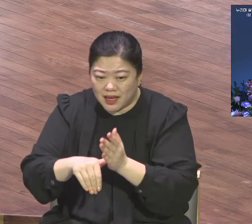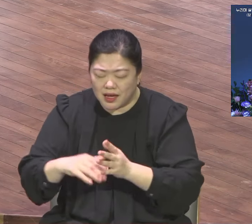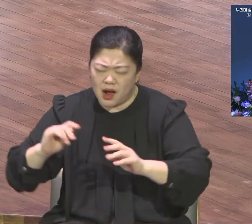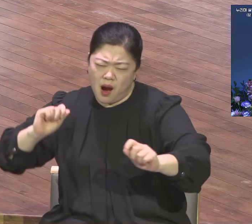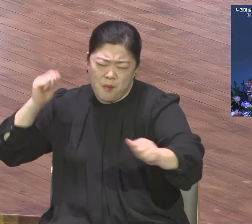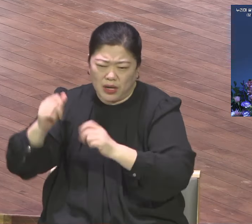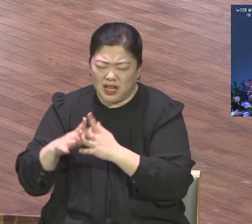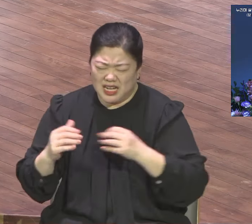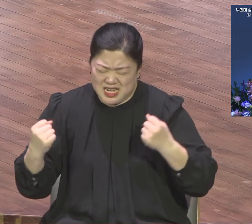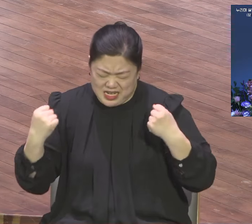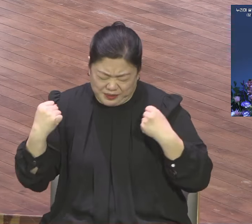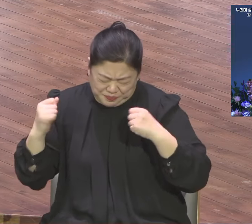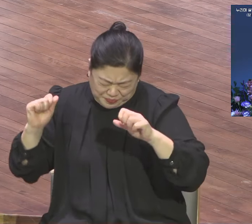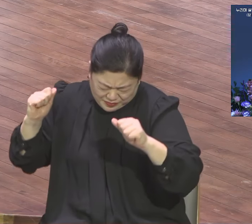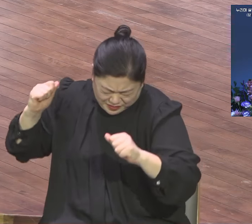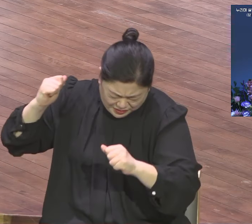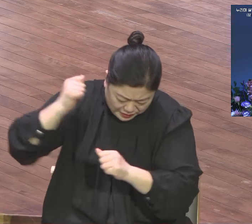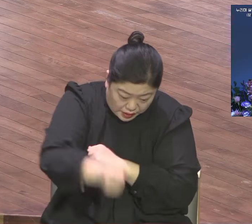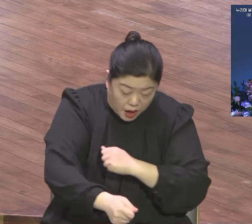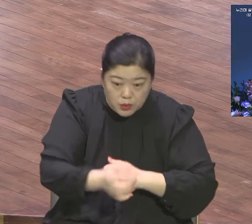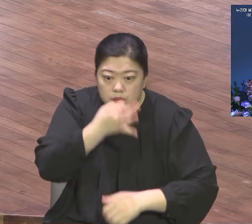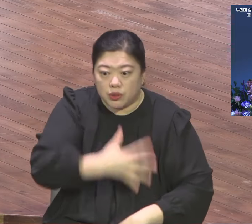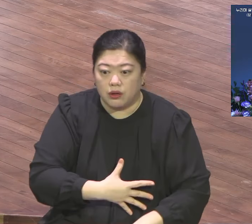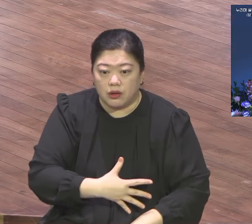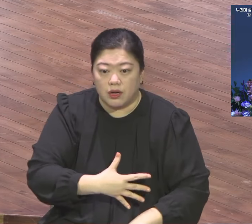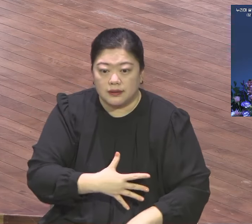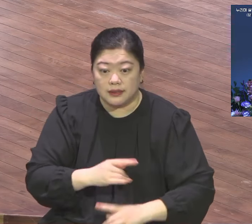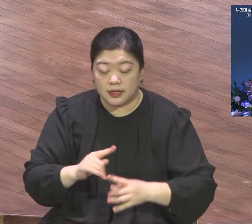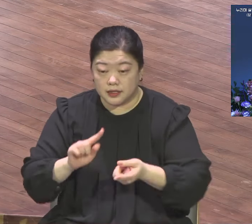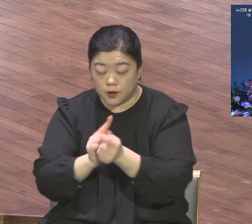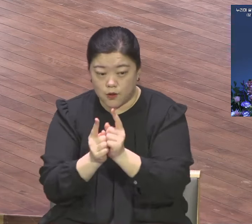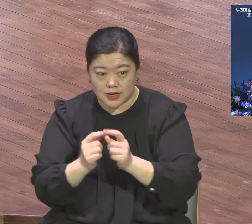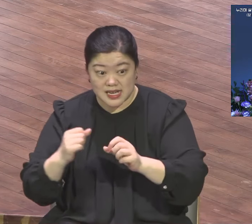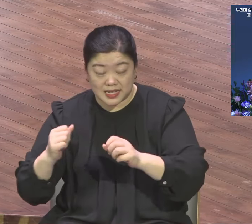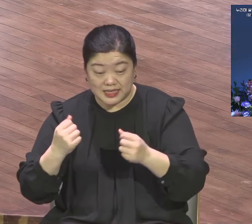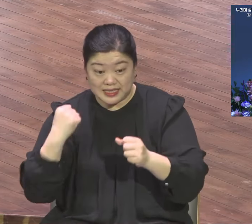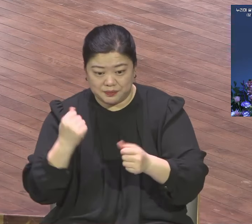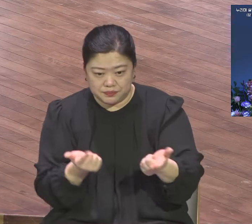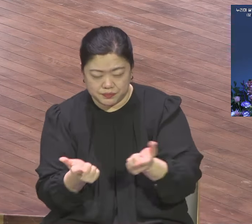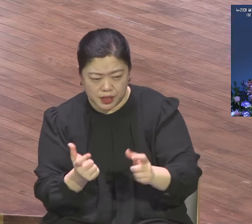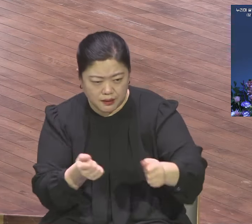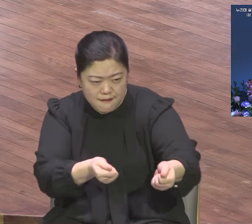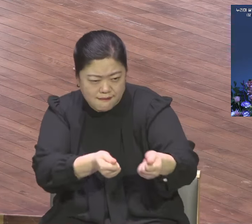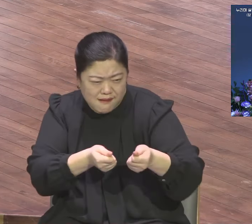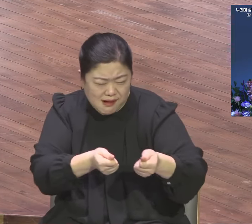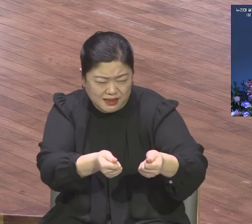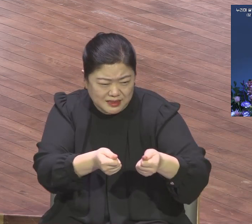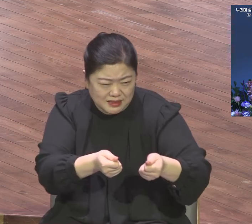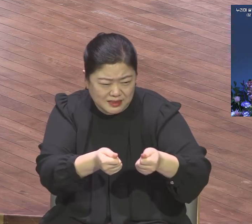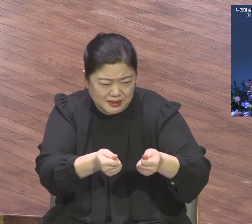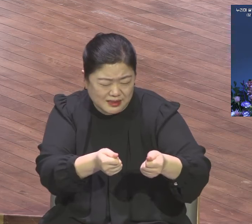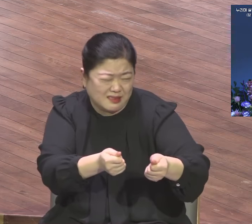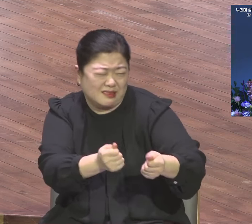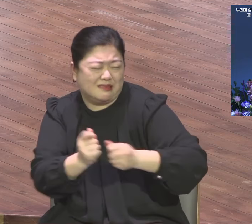힘을 빼 힘을 빠져 상대 힘을 이용해야 돼 내 힘이 좋았어요 아주 그거는 막